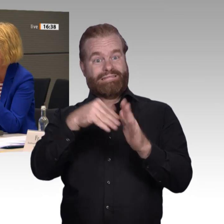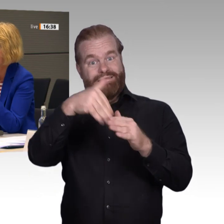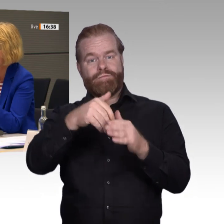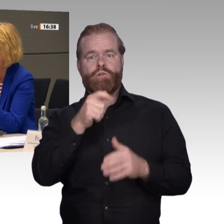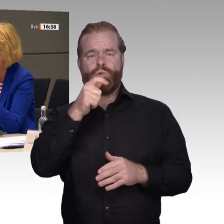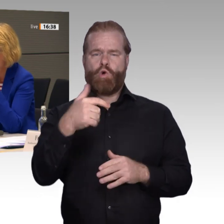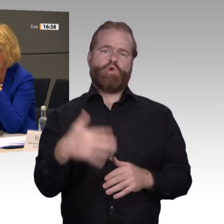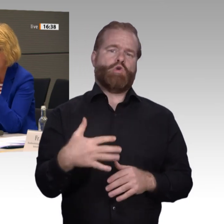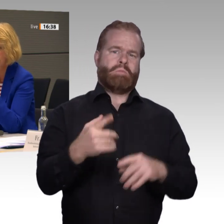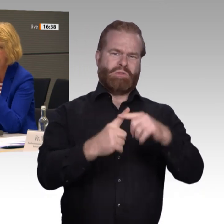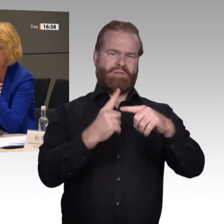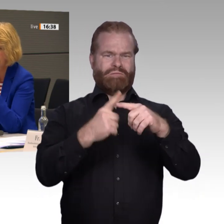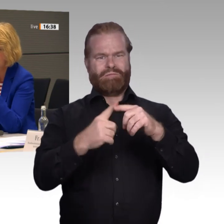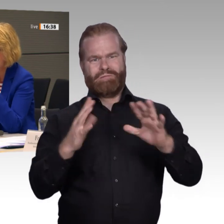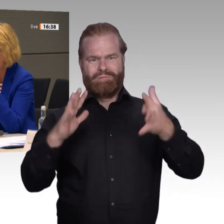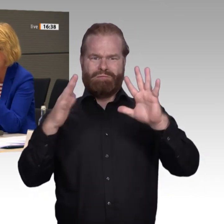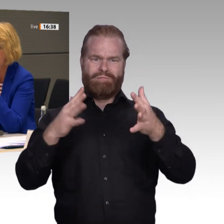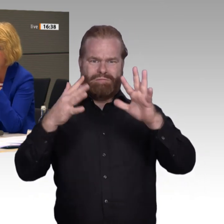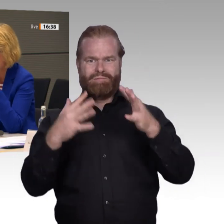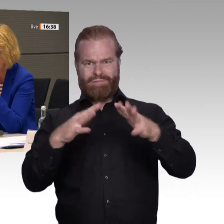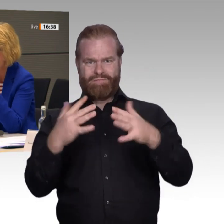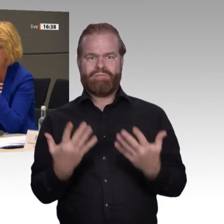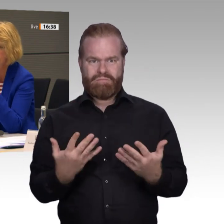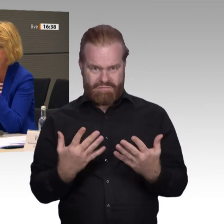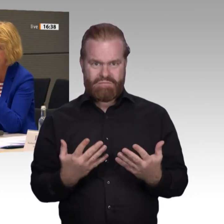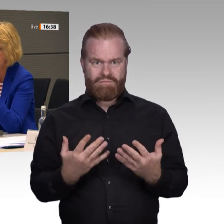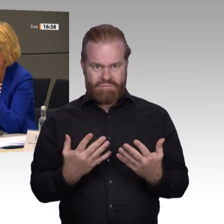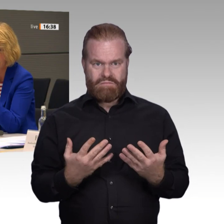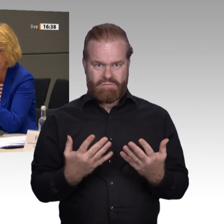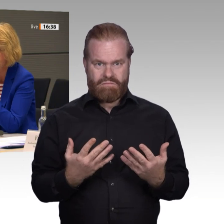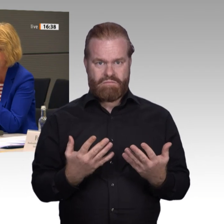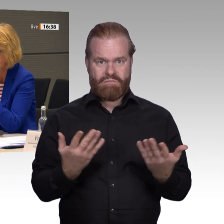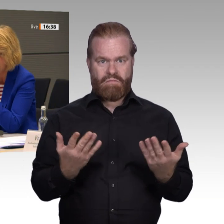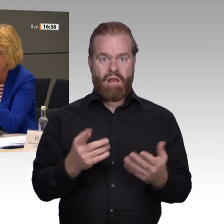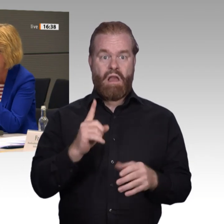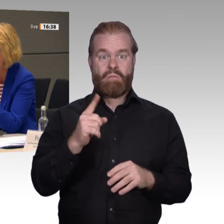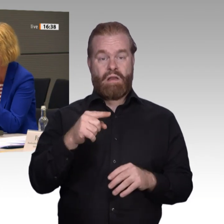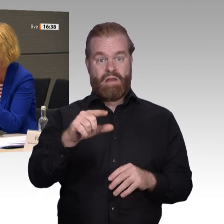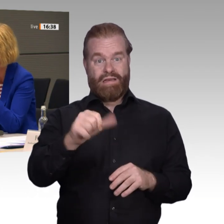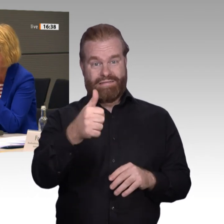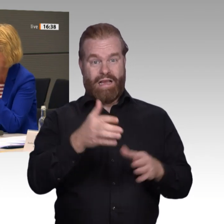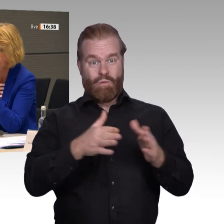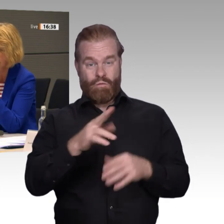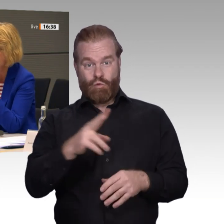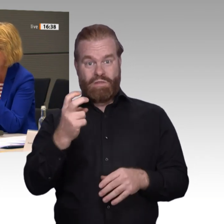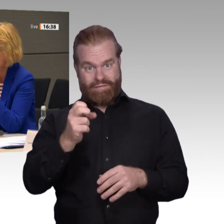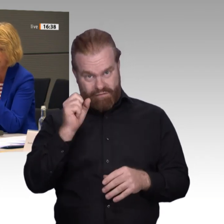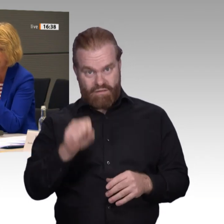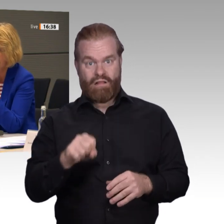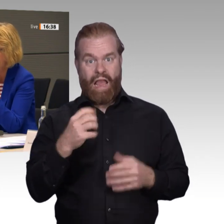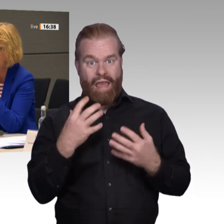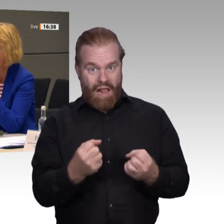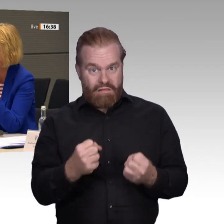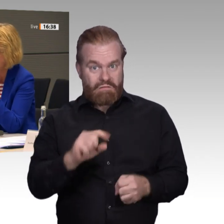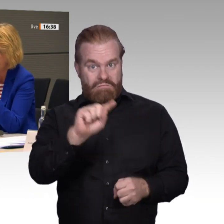nicht, sodass individuelle Bedarfe gar nicht ermittelt und nicht festgestellt werden, sondern die Leistungen wie bis hier einfach fortgeführt werden.